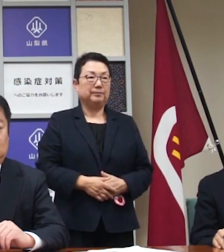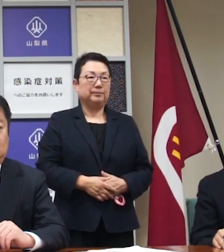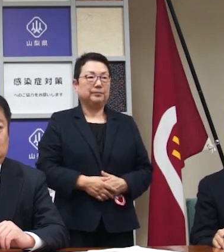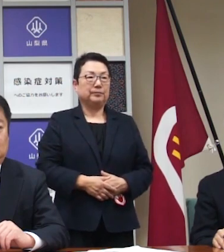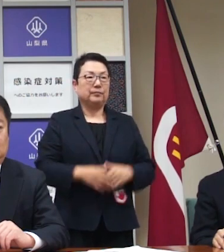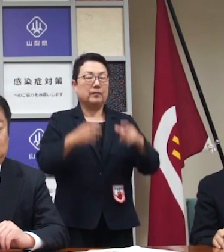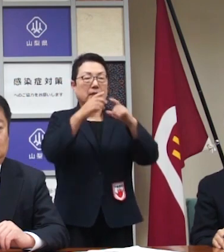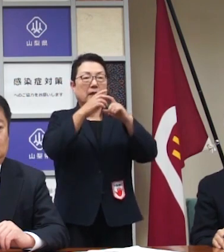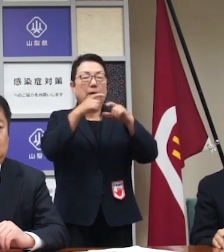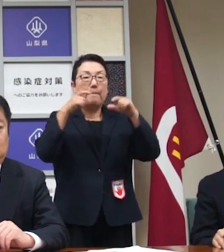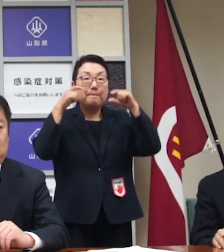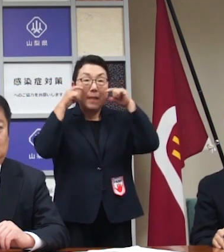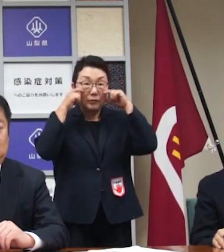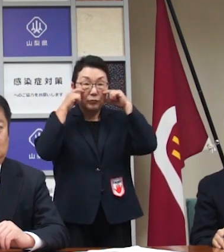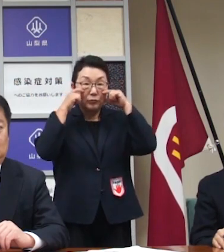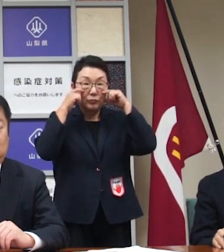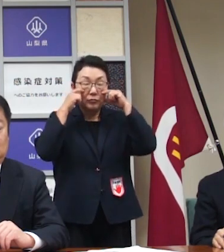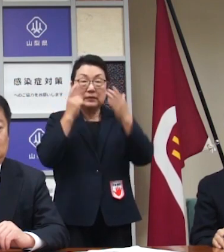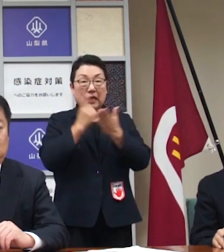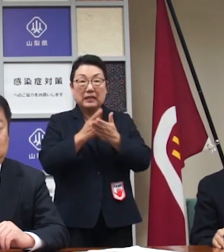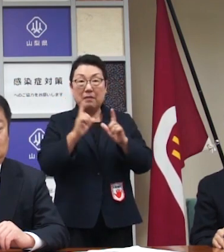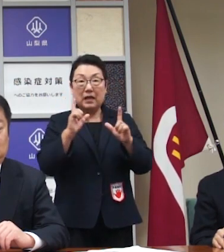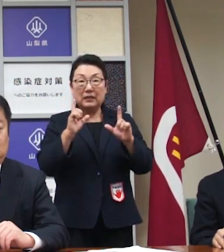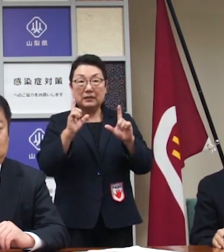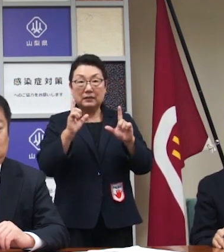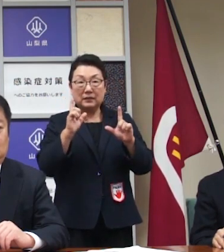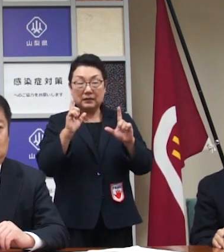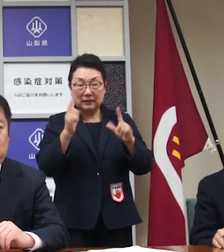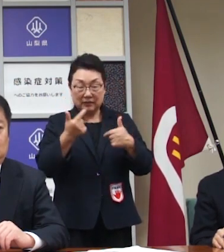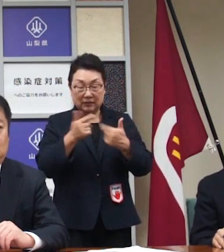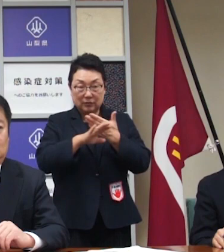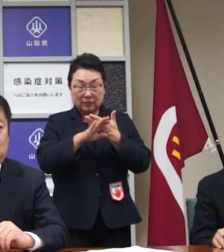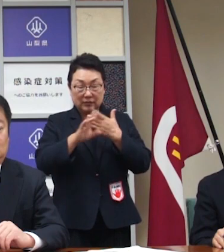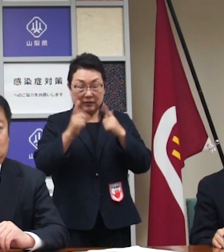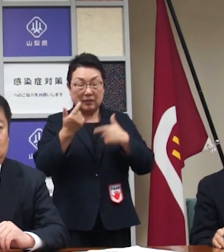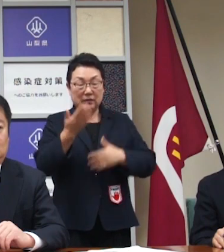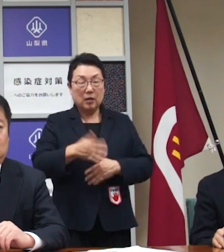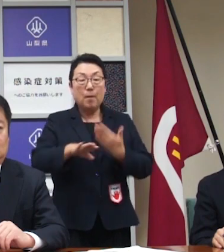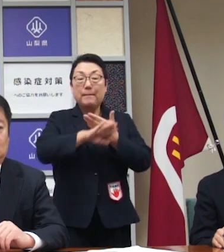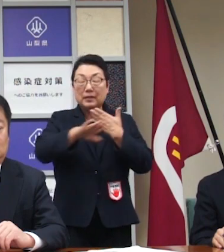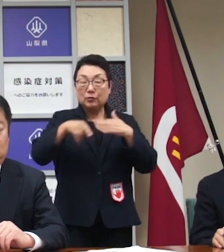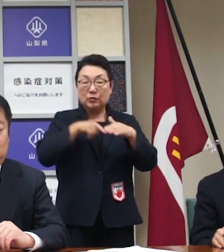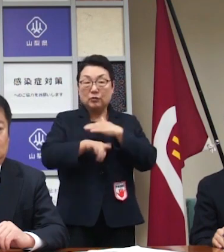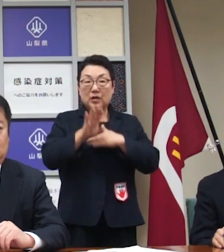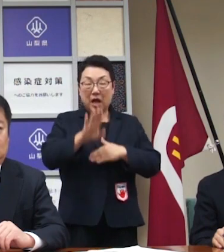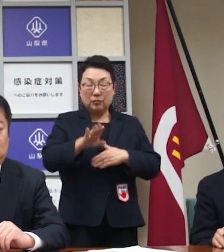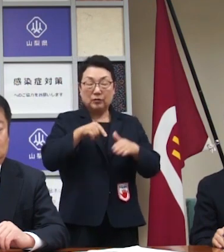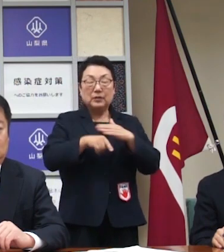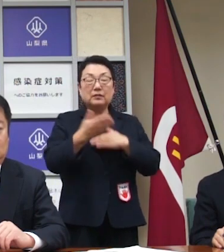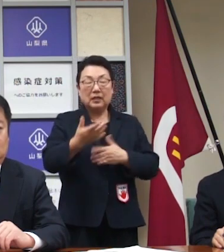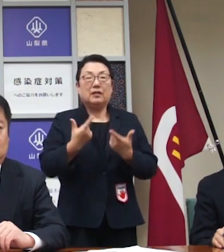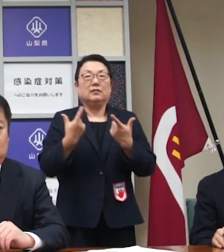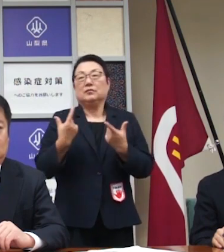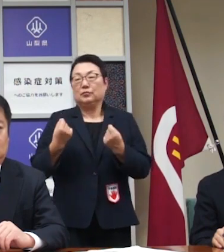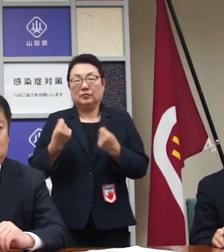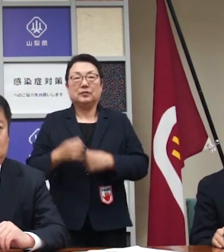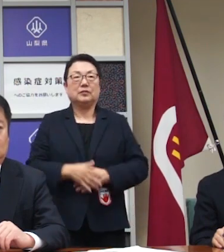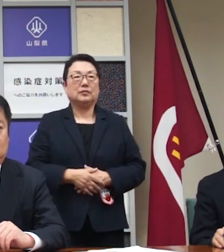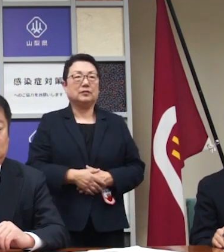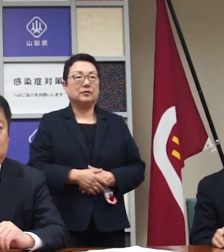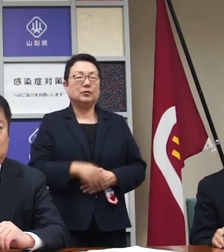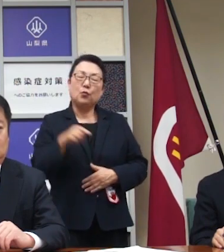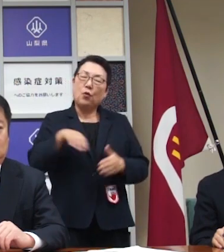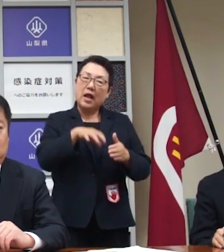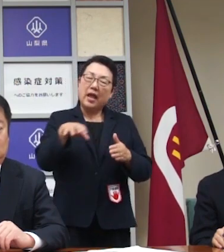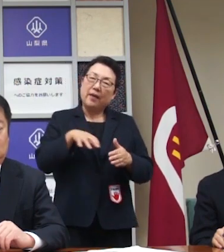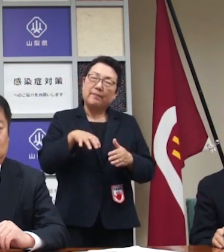スクの着用とかではなくてということですか。 はい、 別の理由がある んですけど、はいはい、 もう少しその辺